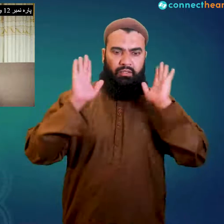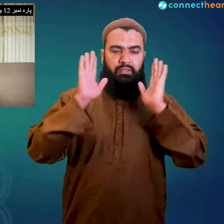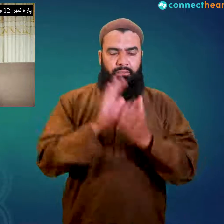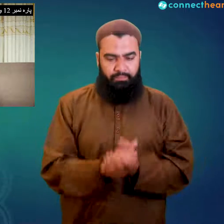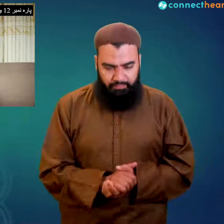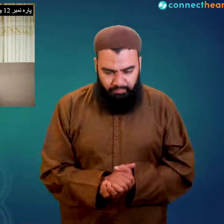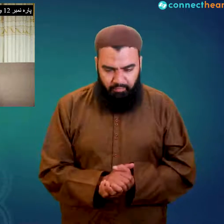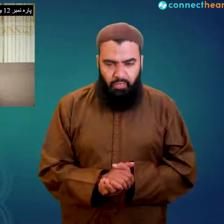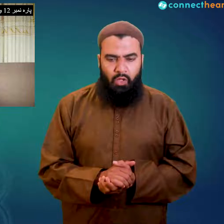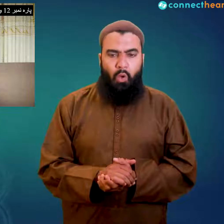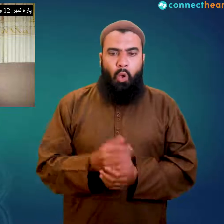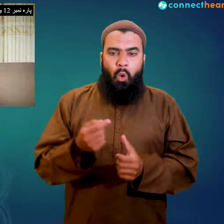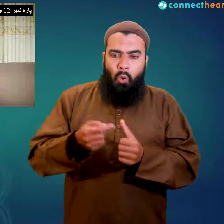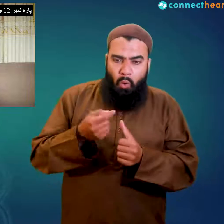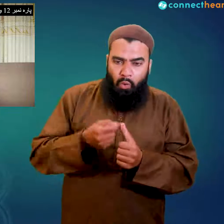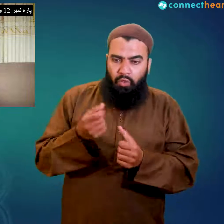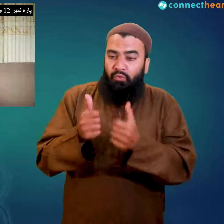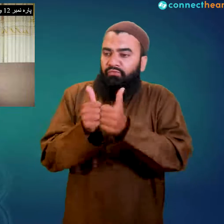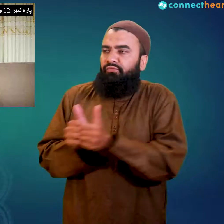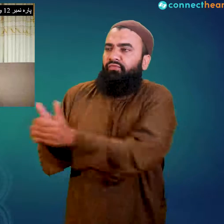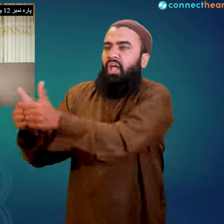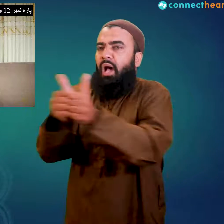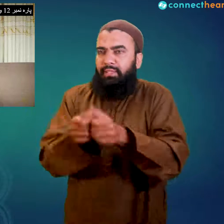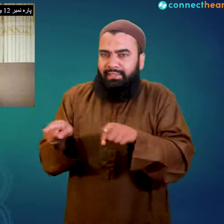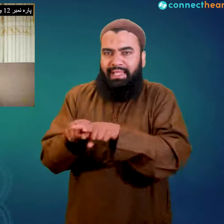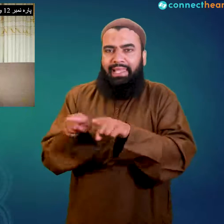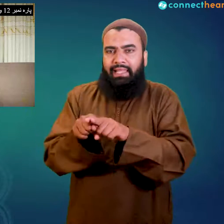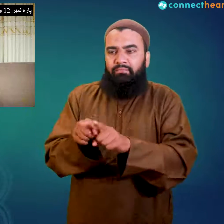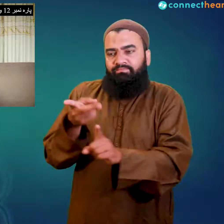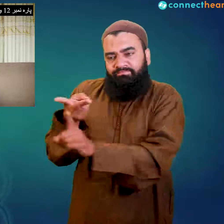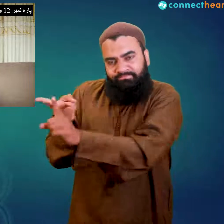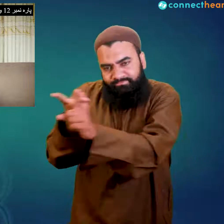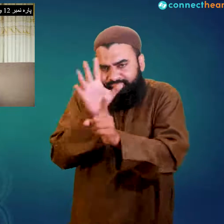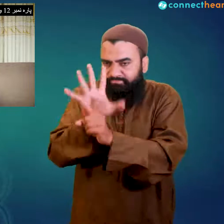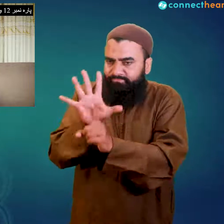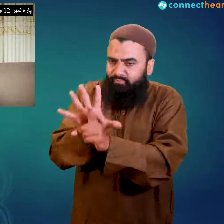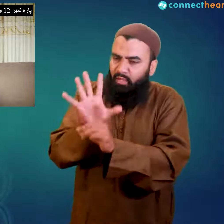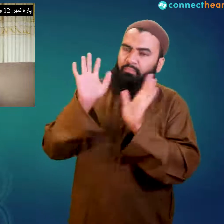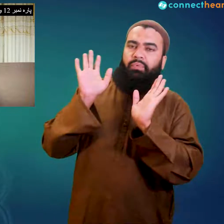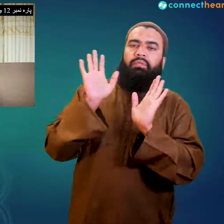اس کے بعد سورہ یوسف کی ابتدا ہے، جو کہ سورہ مکی صورت ہے۔